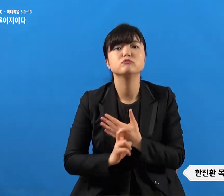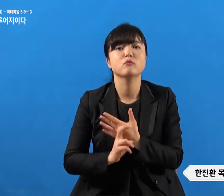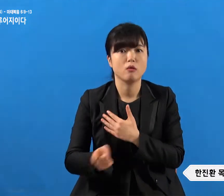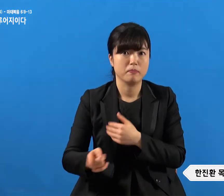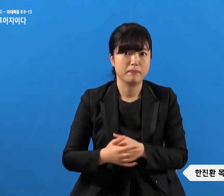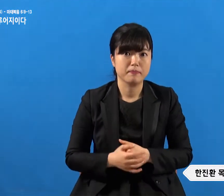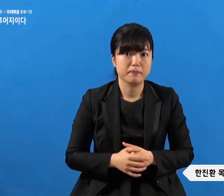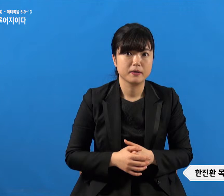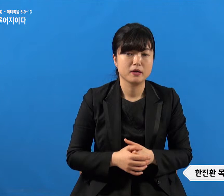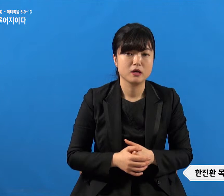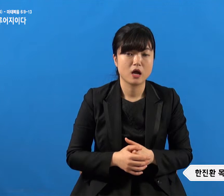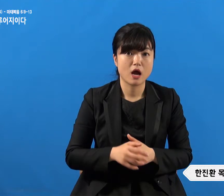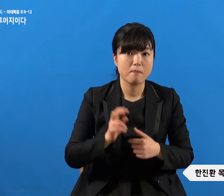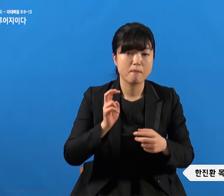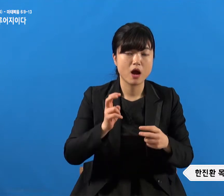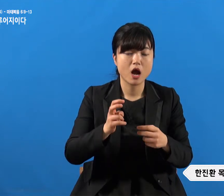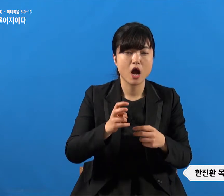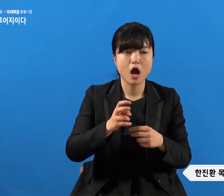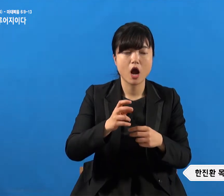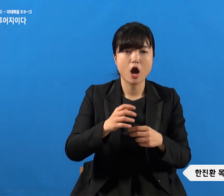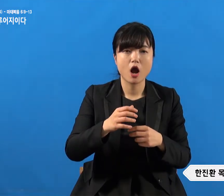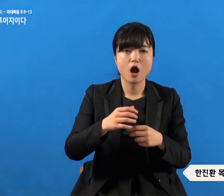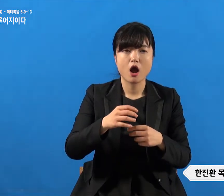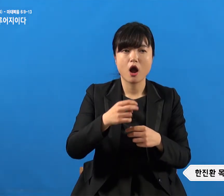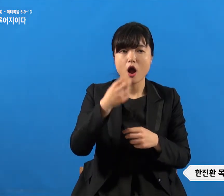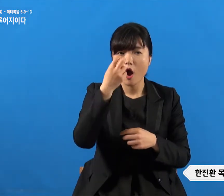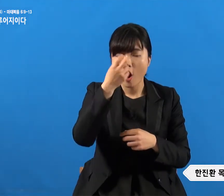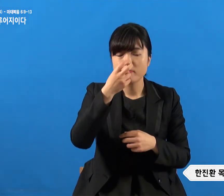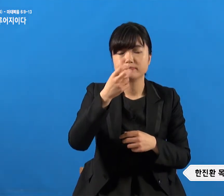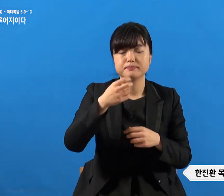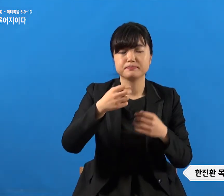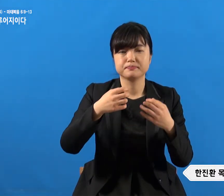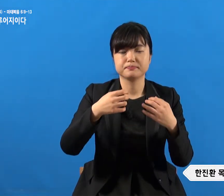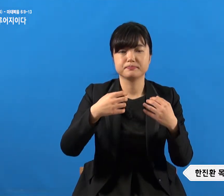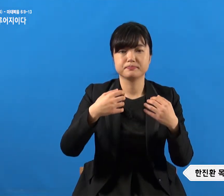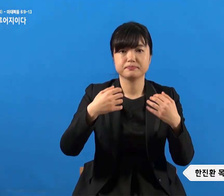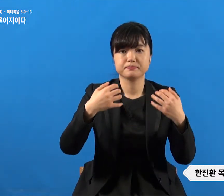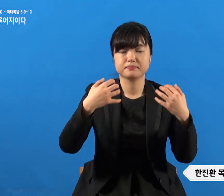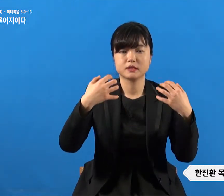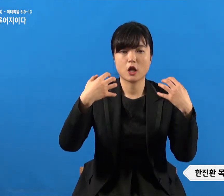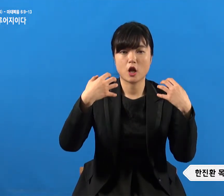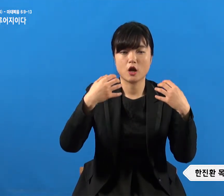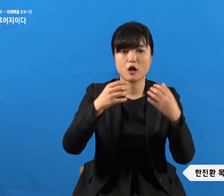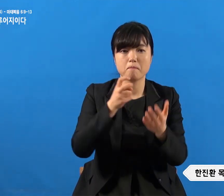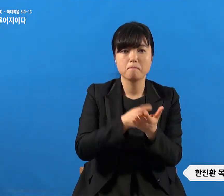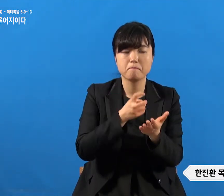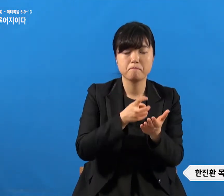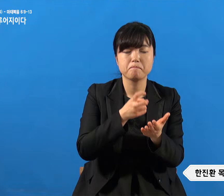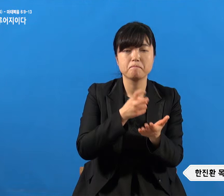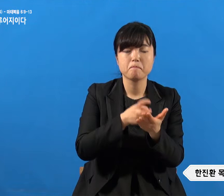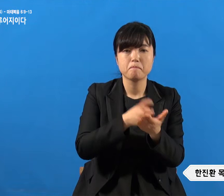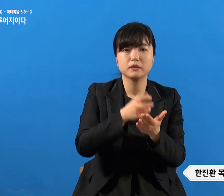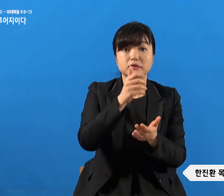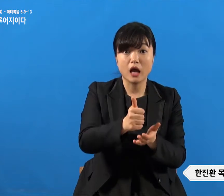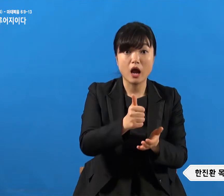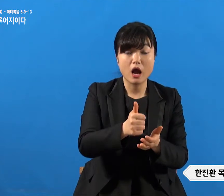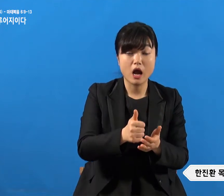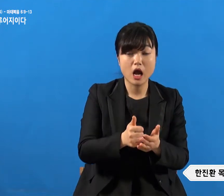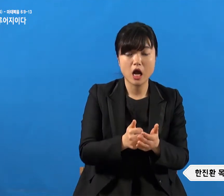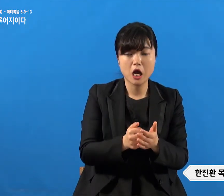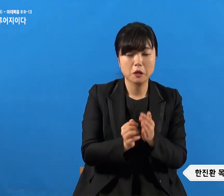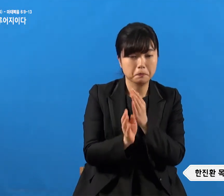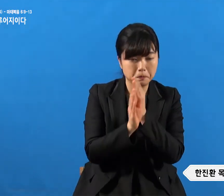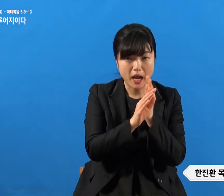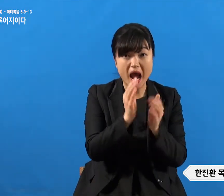불법입니다. 그 검사장은 아마 감옥에 가게 생겼습니다. 그런데 하나님의 뜻을 그렇게